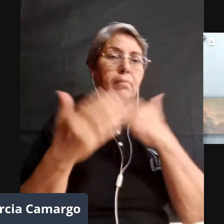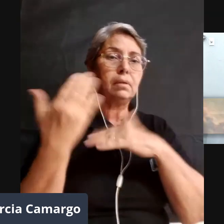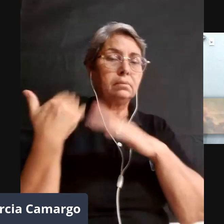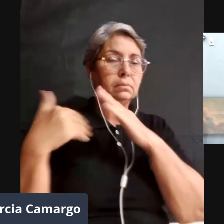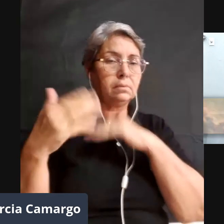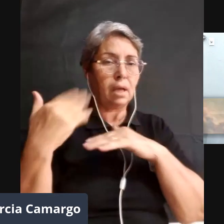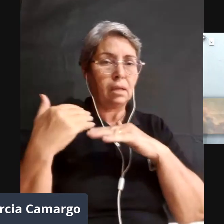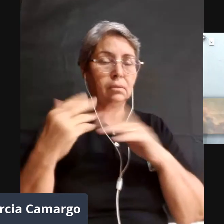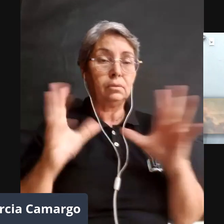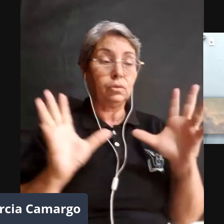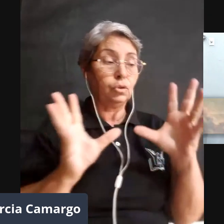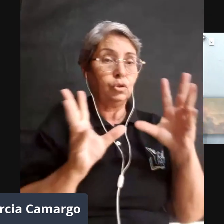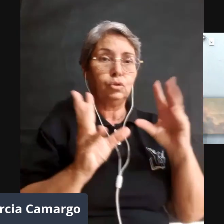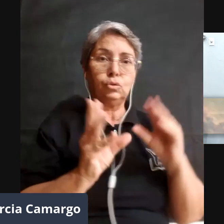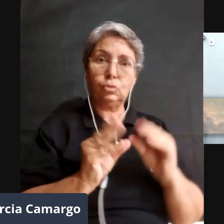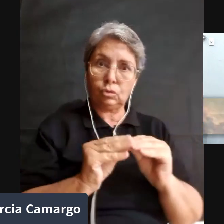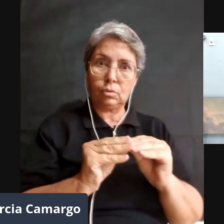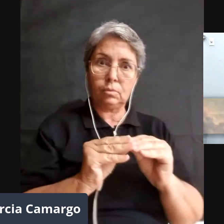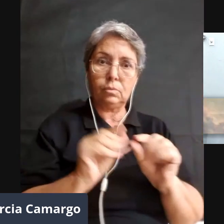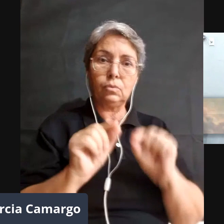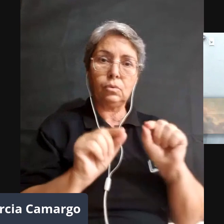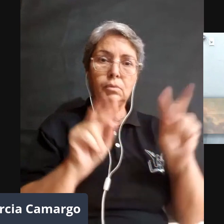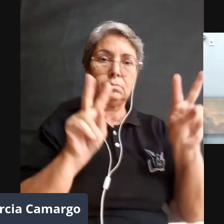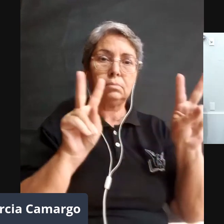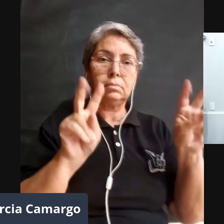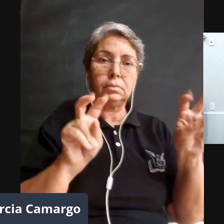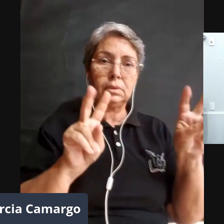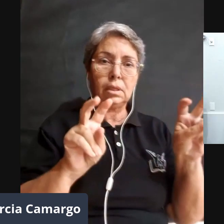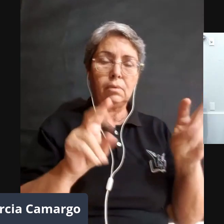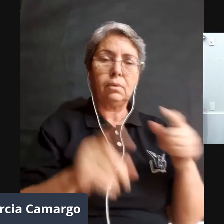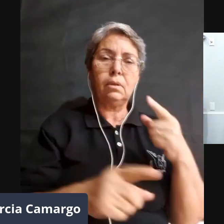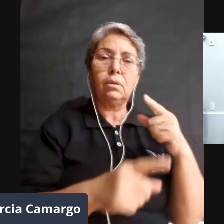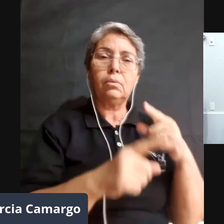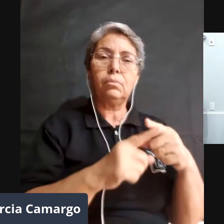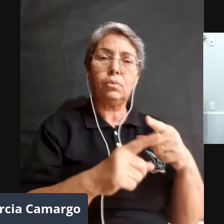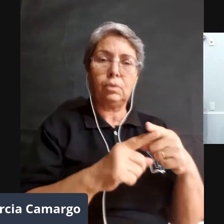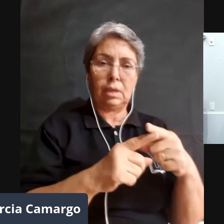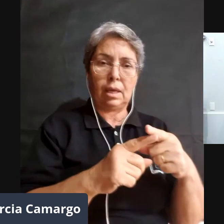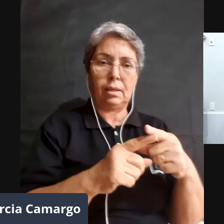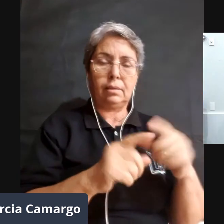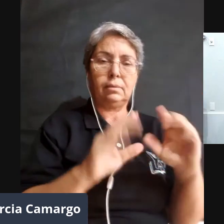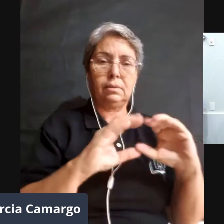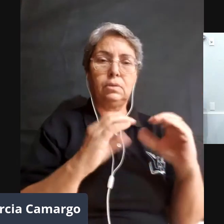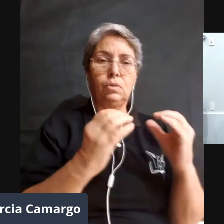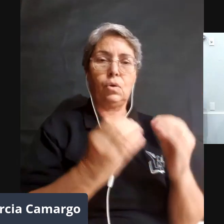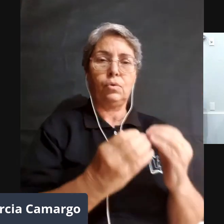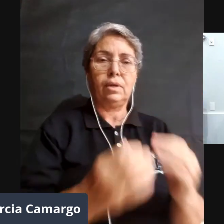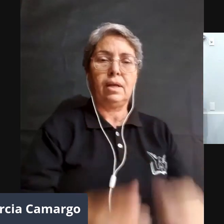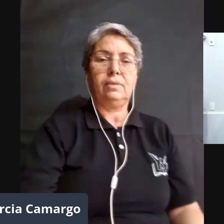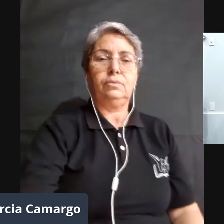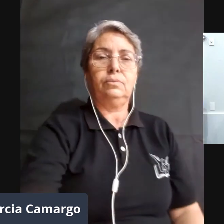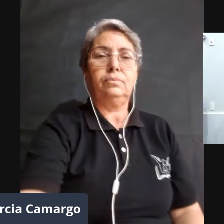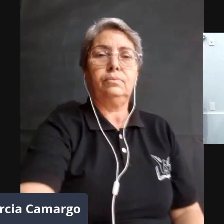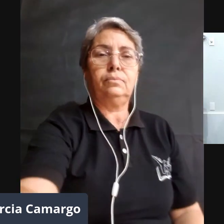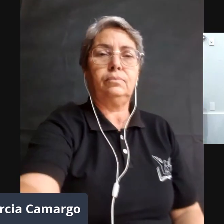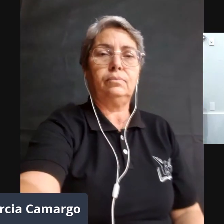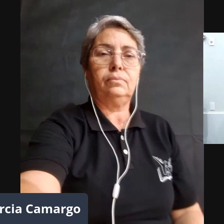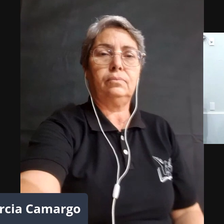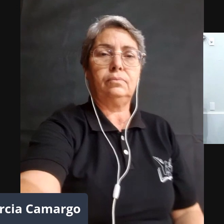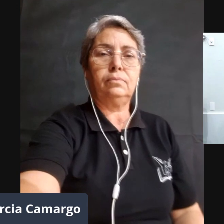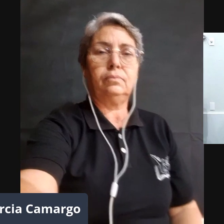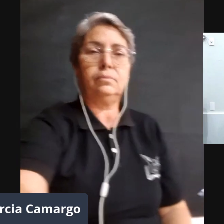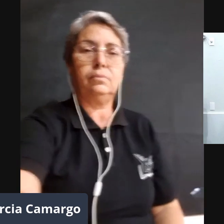resumir em uma frase o motivo e o porquê deste congresso. Antes de mais nada, eu quero pedir para que você